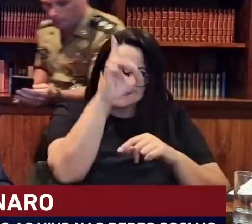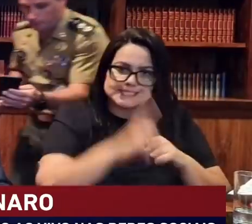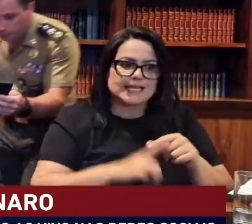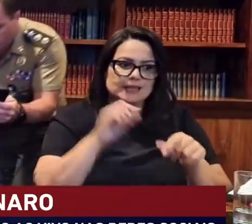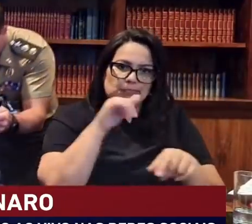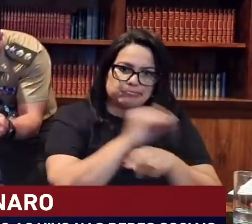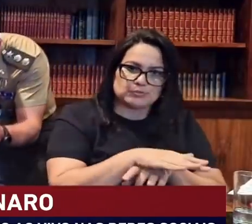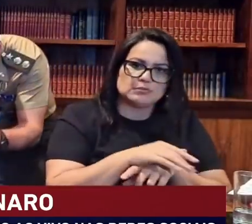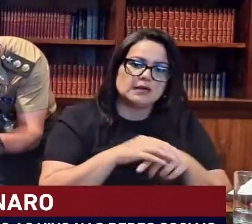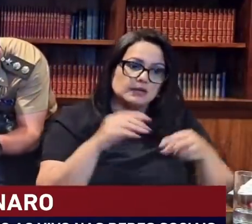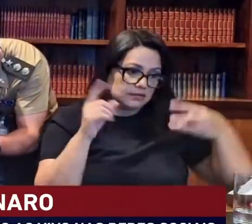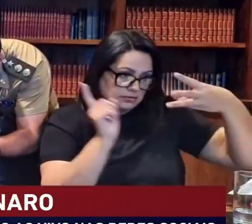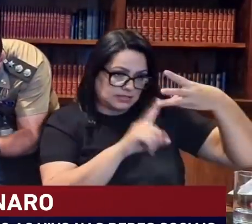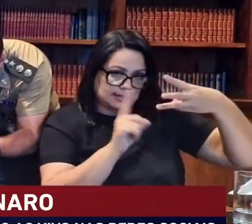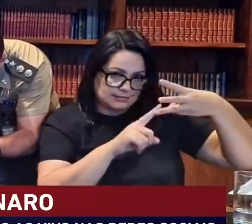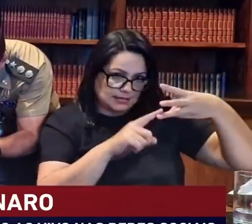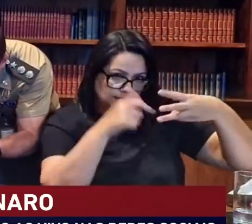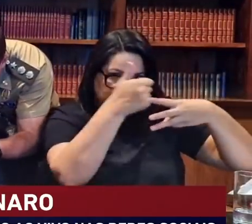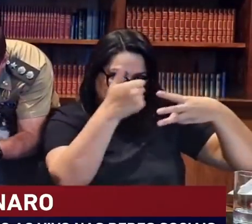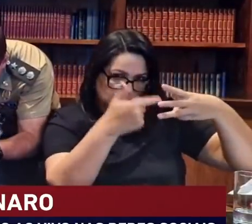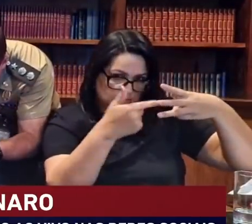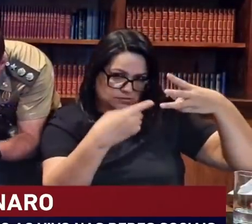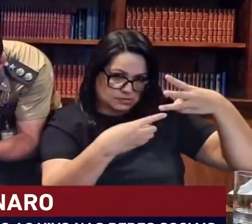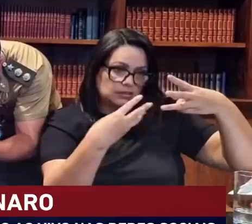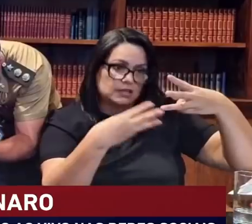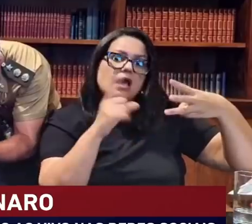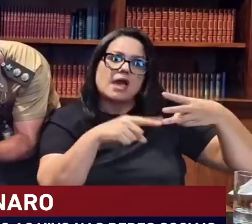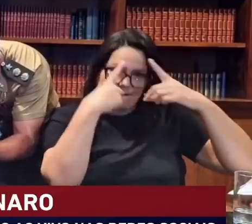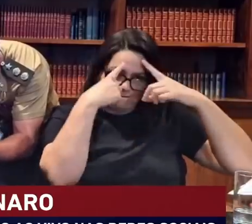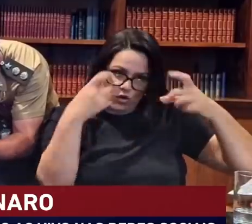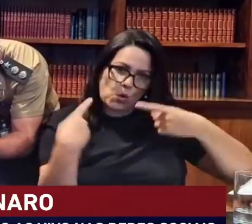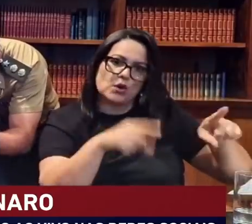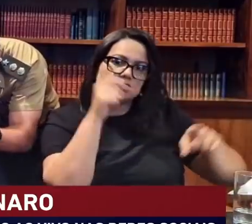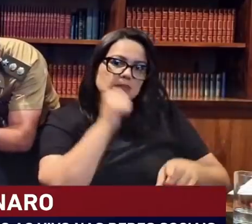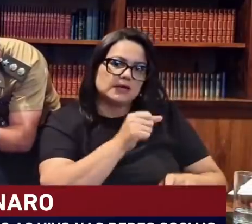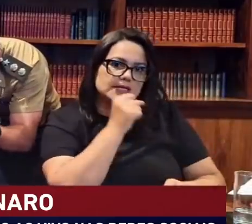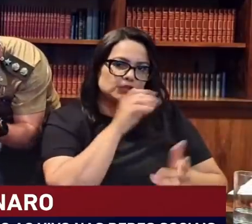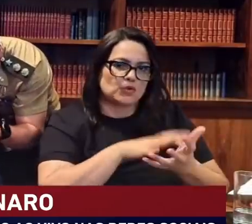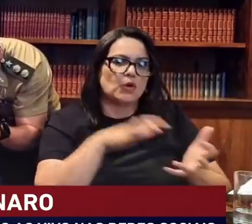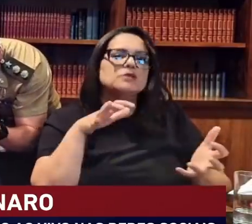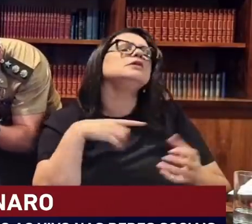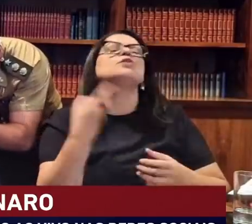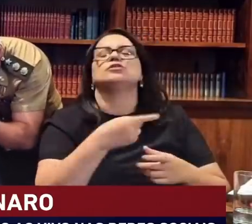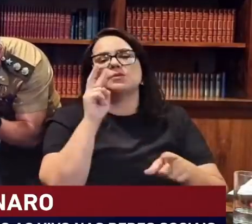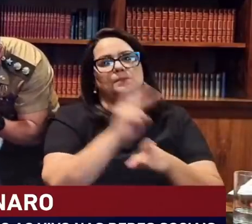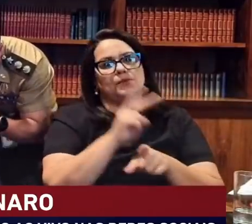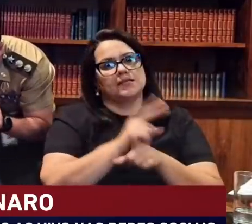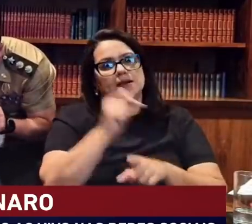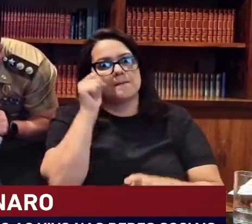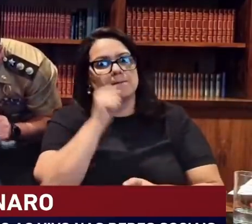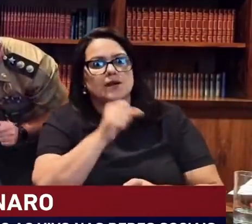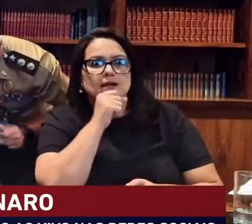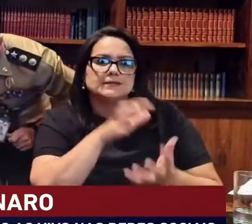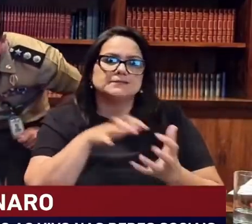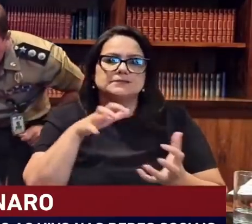maior denúncia no Brasil é contra a mulher idosa. E nós estamos protegendo as mulheres idosas no Brasil, até